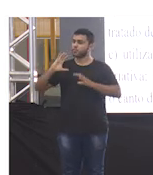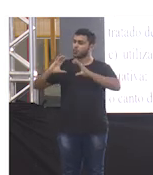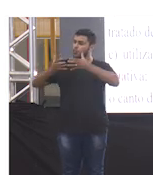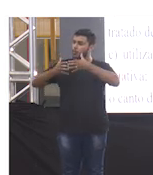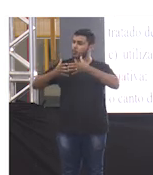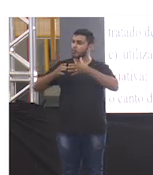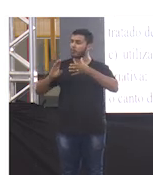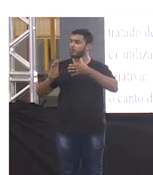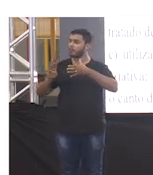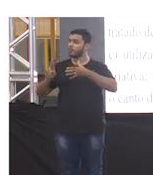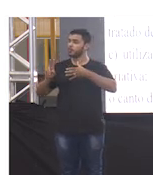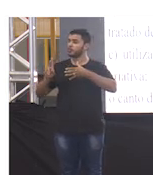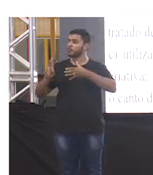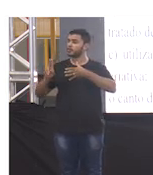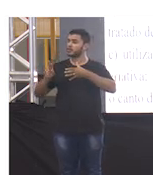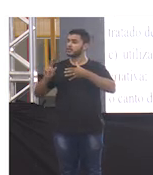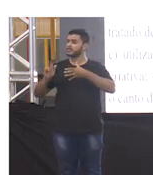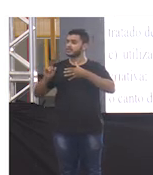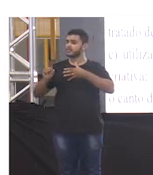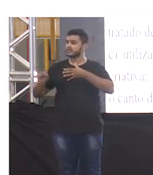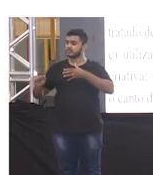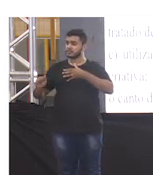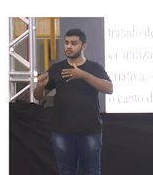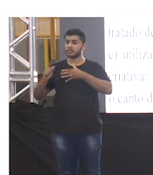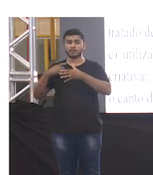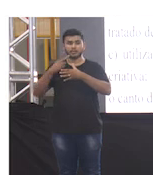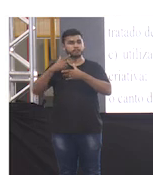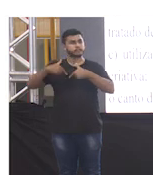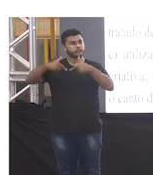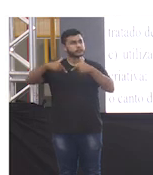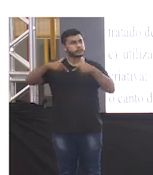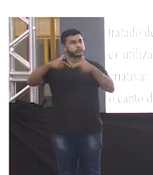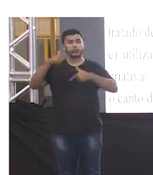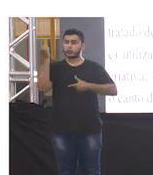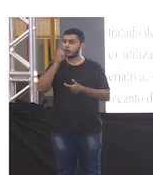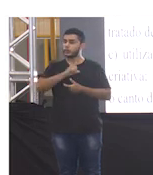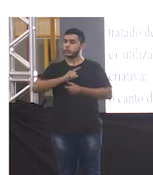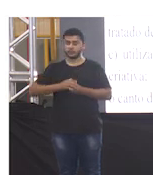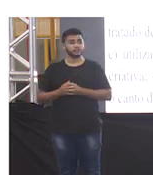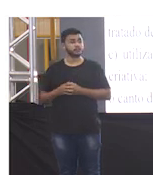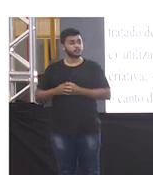burguesia. Então o romantismo combate